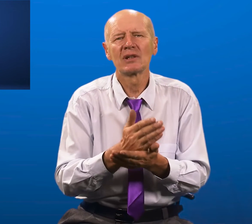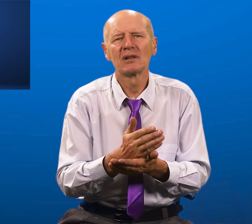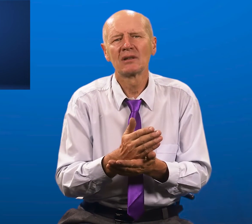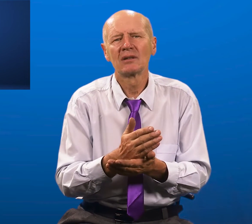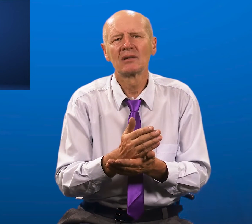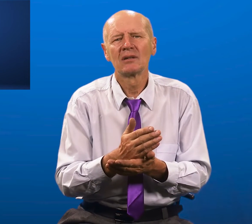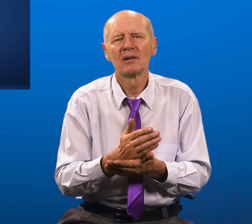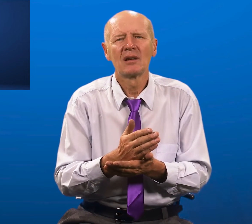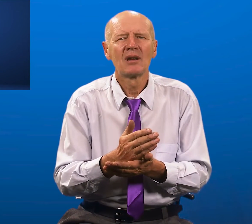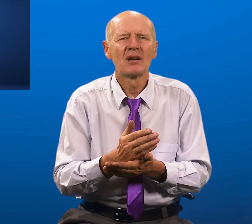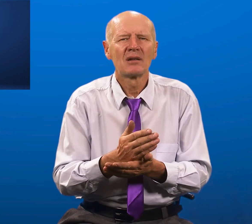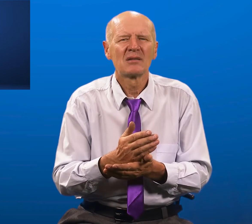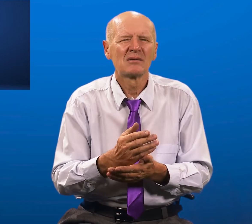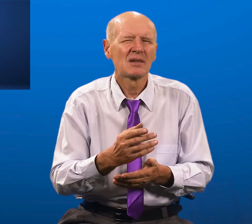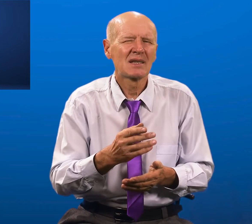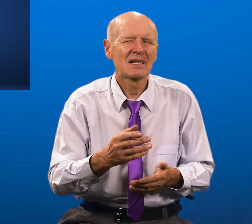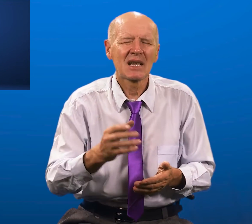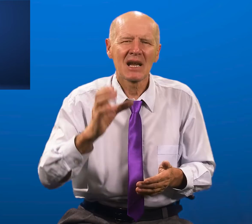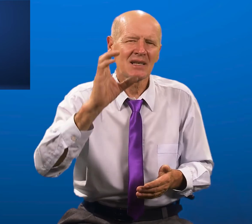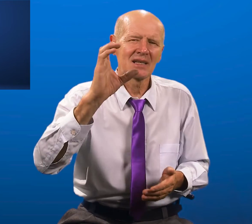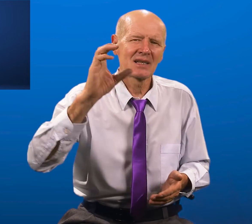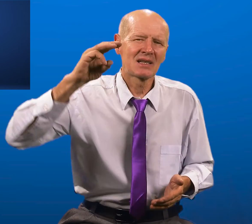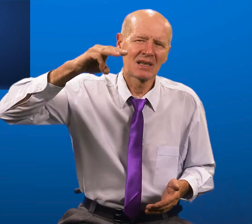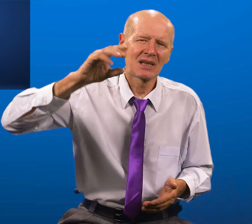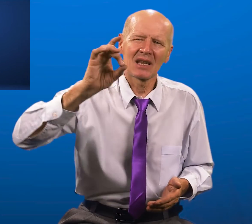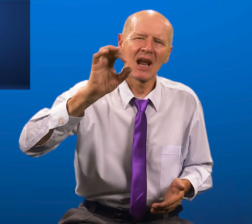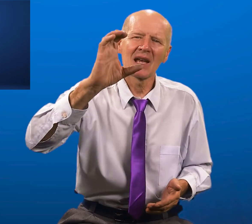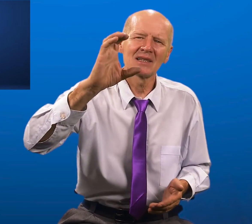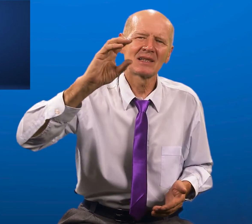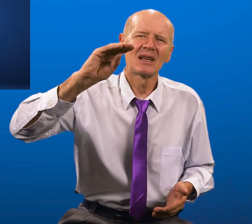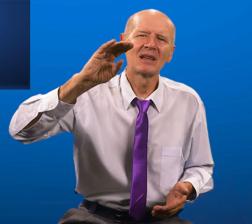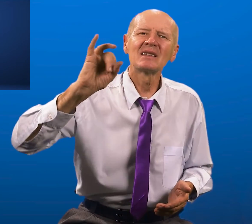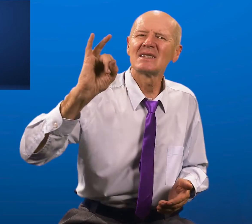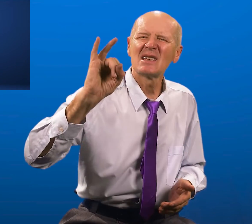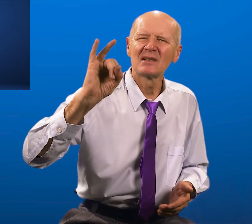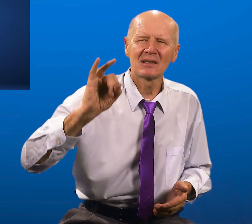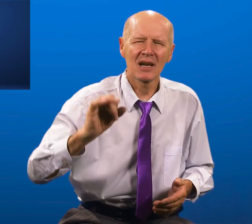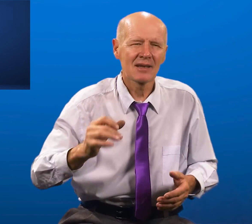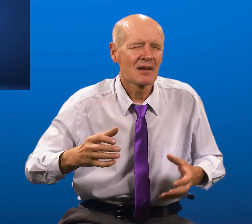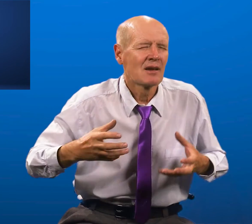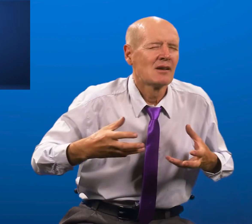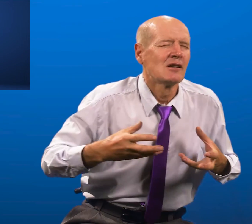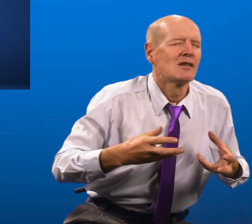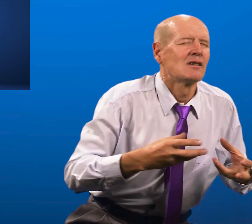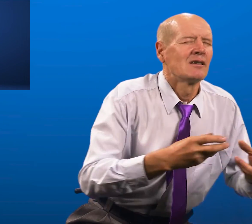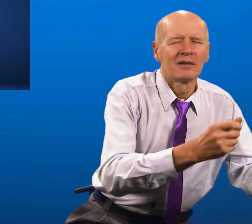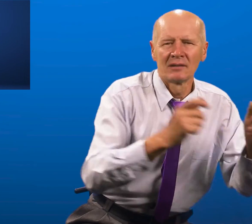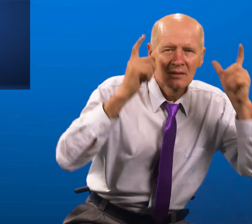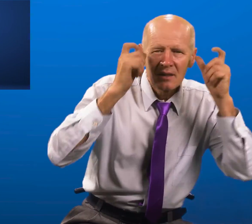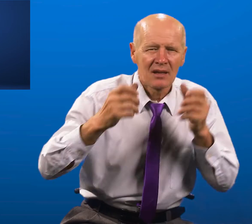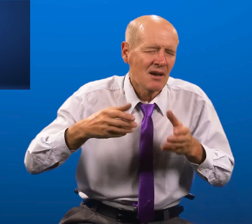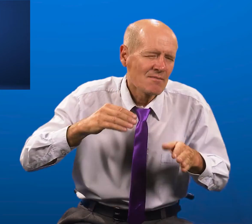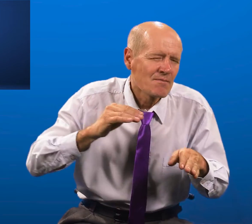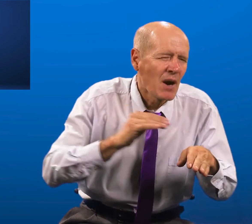служить низменной похоти, то верующий человек, богобоязненный человек, он скажет о том, что